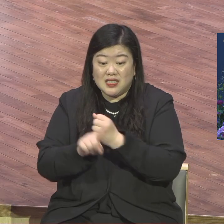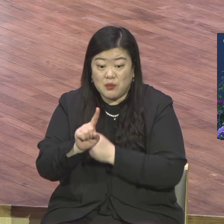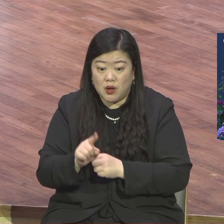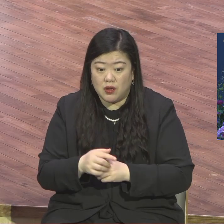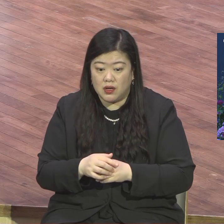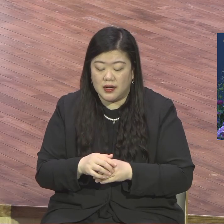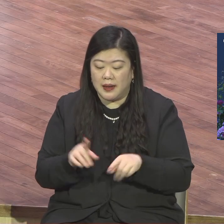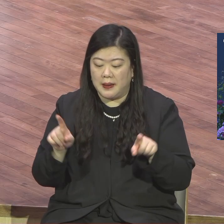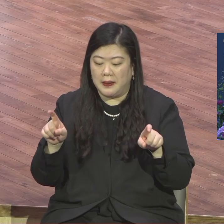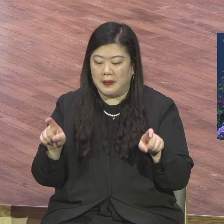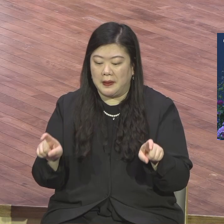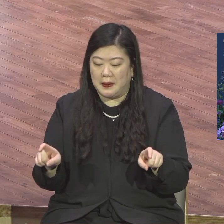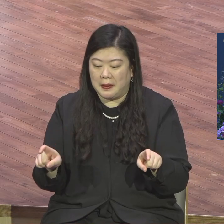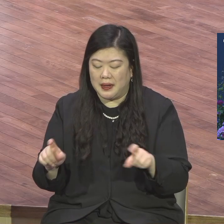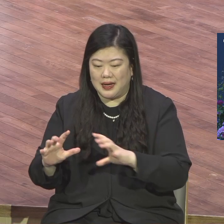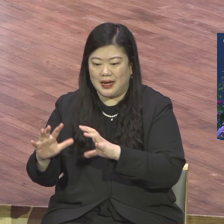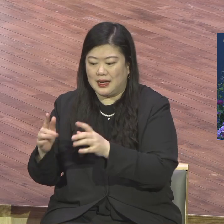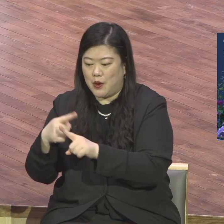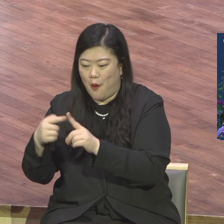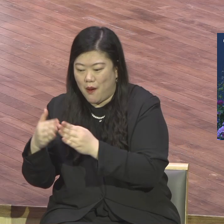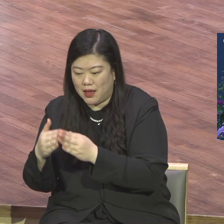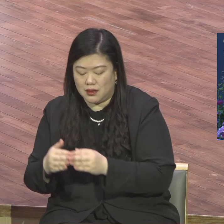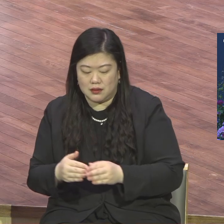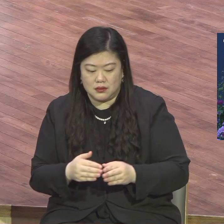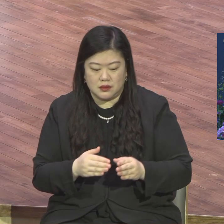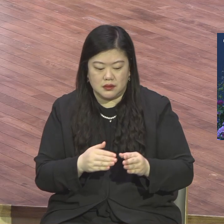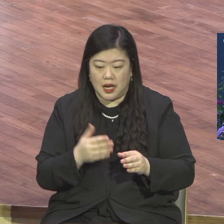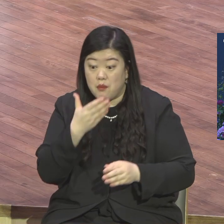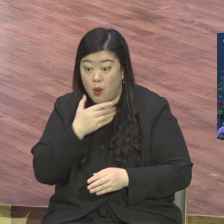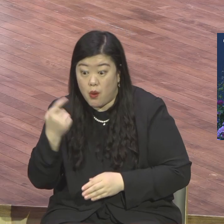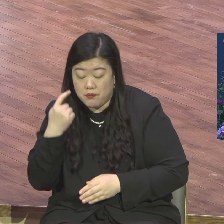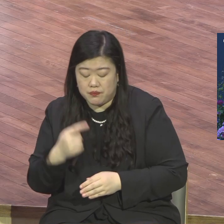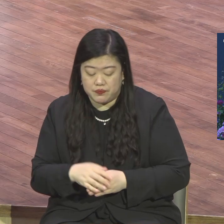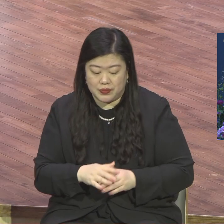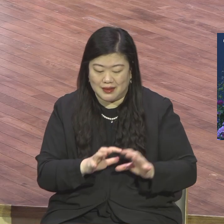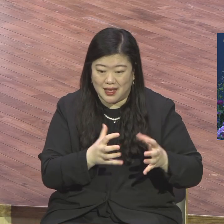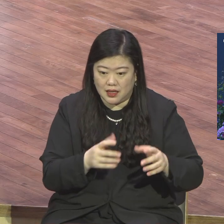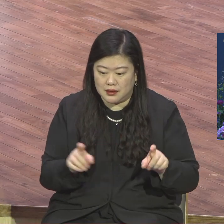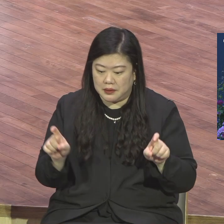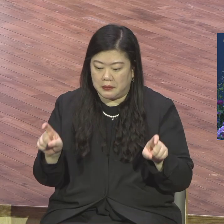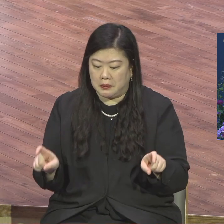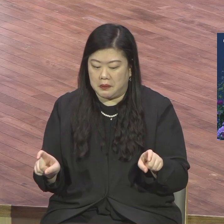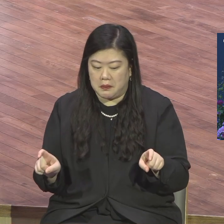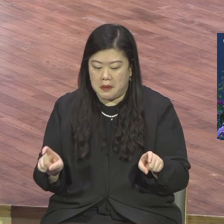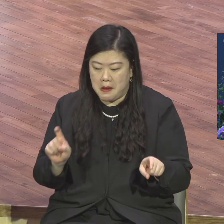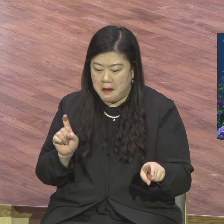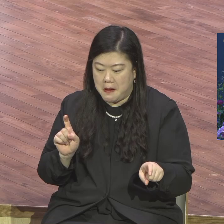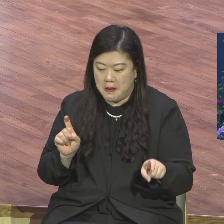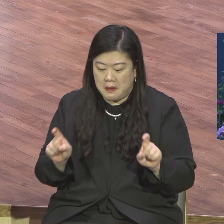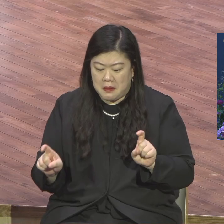어정쩡한 그런 종교생활 하지 마라 그 말이. 어정쩡 안 믿는 것도 아니고 믿는 것도 아니고